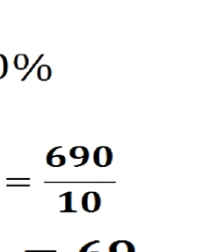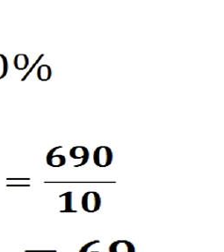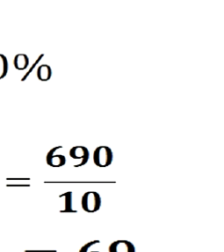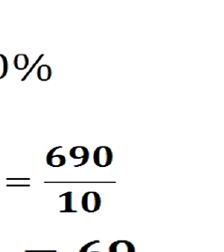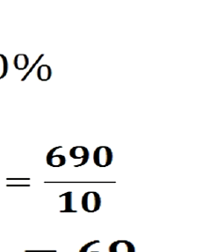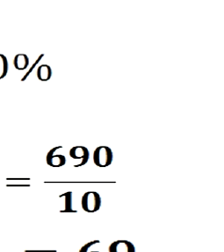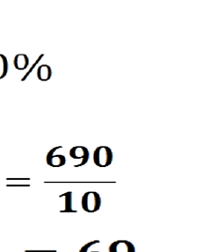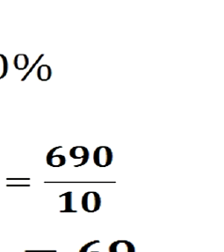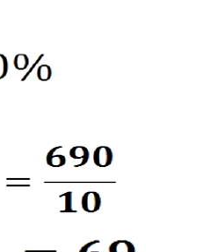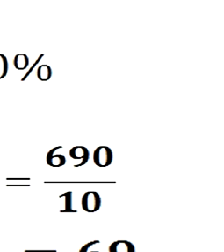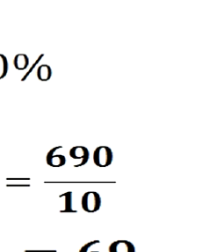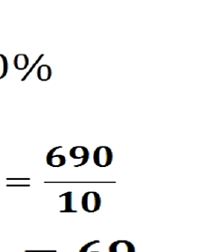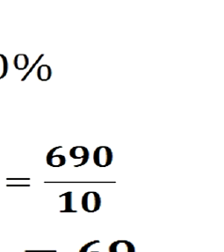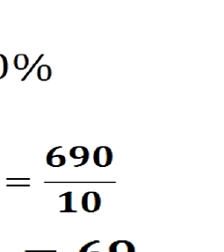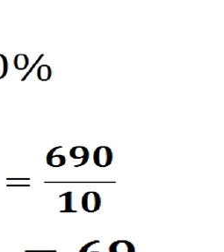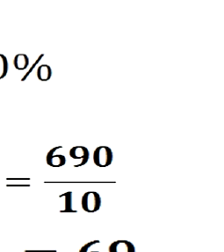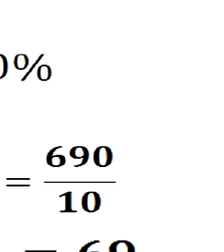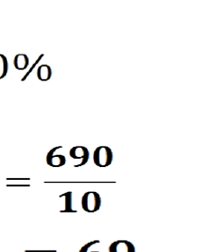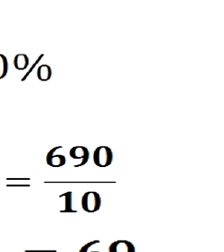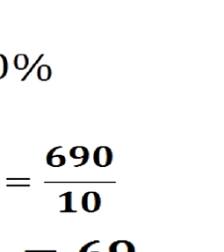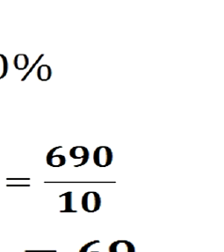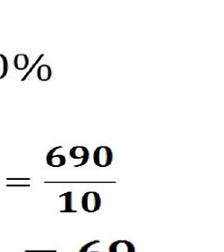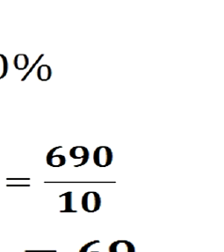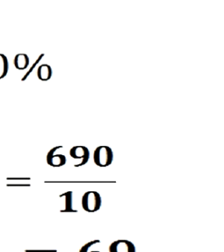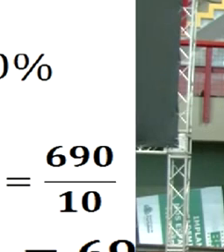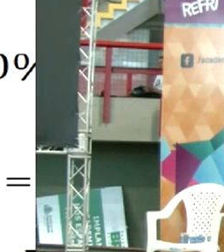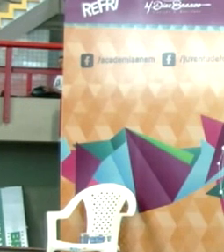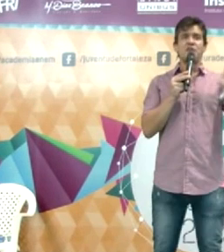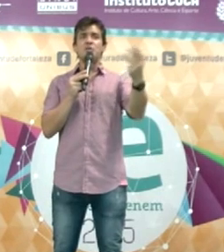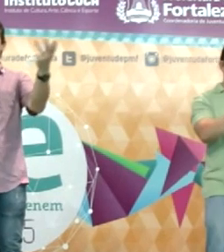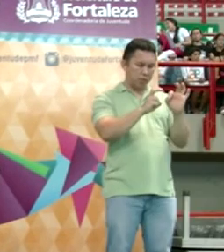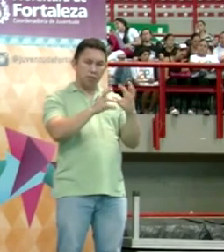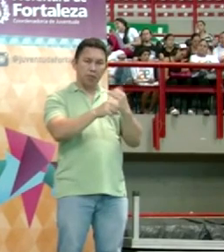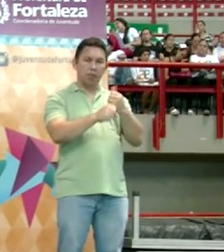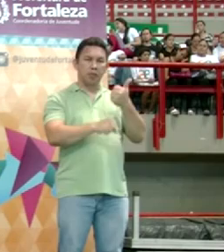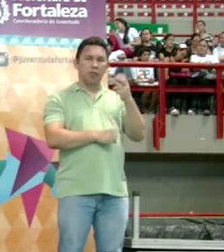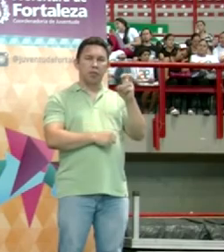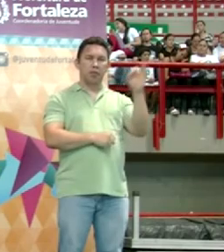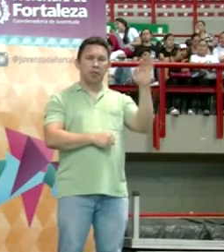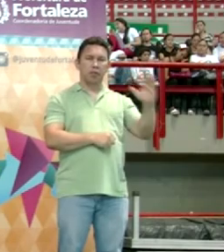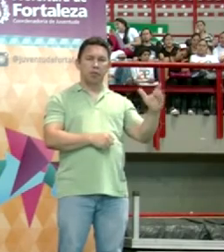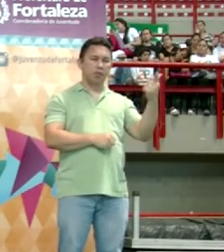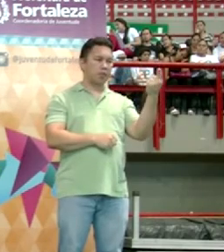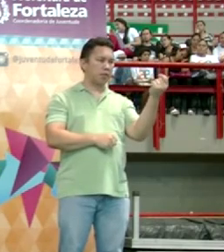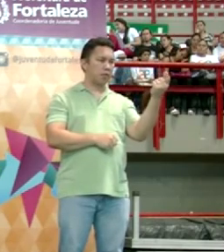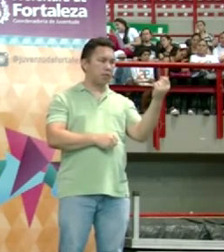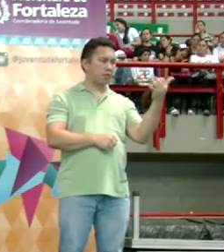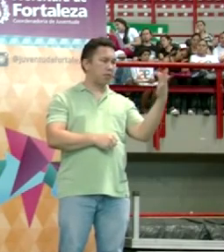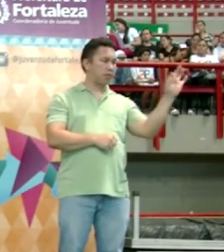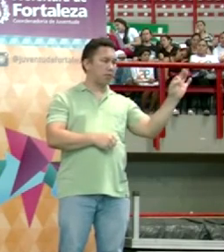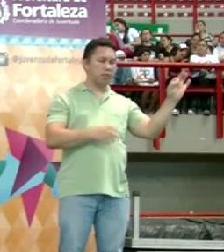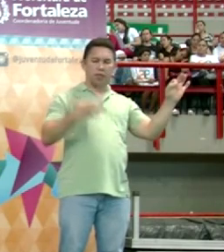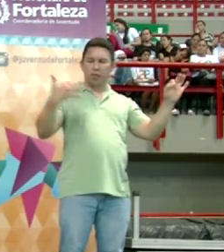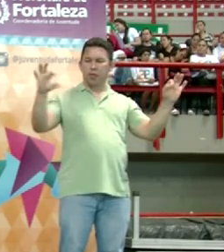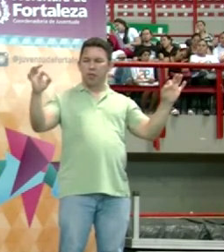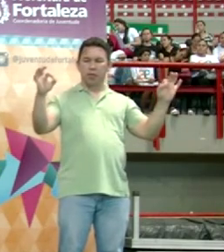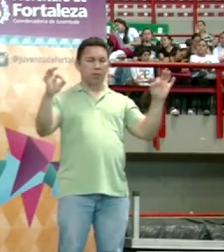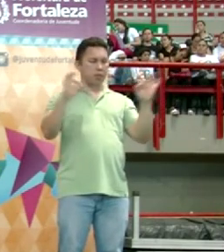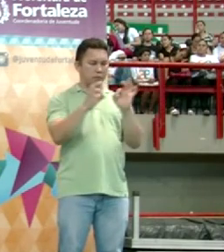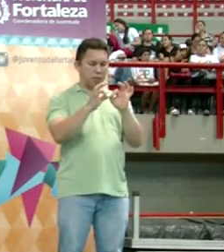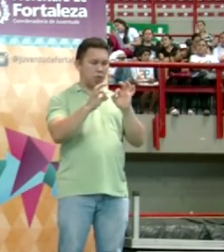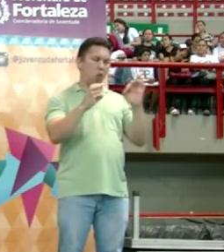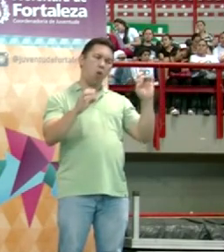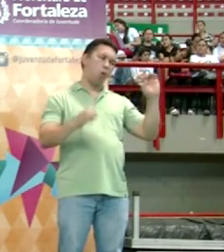é moleza. Porque é 10% mais a metade. Tá claro, pessoal? 20% é moleza. É 10%